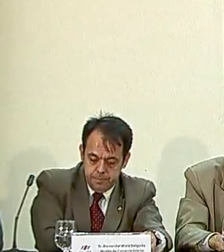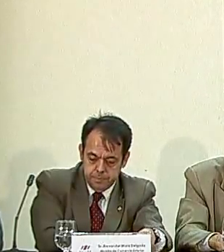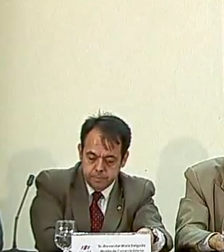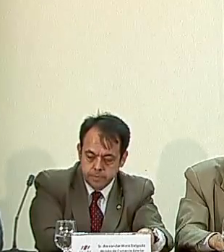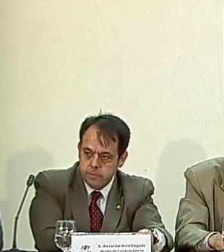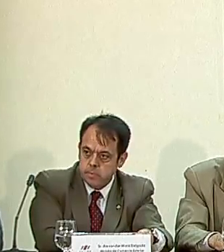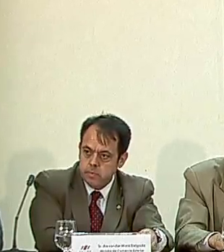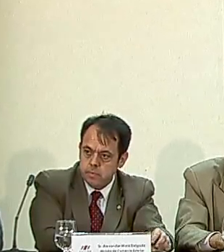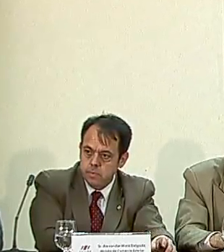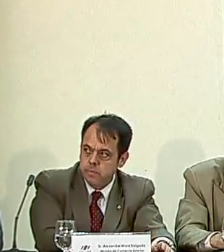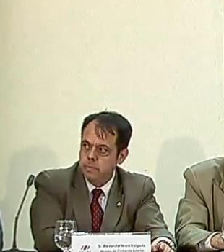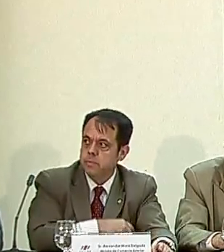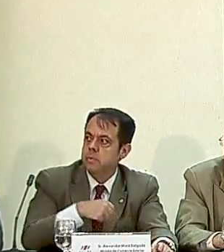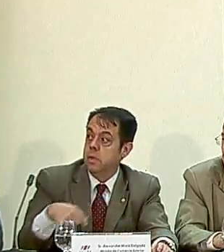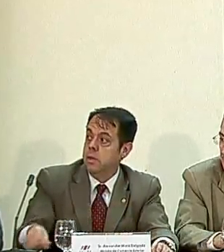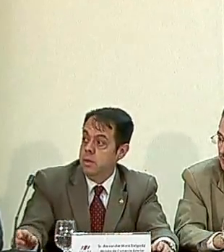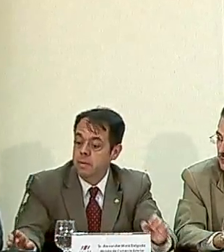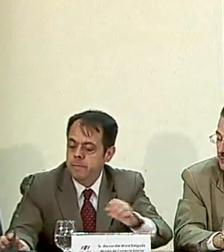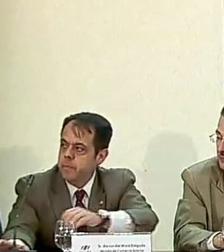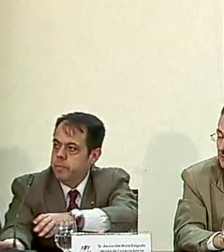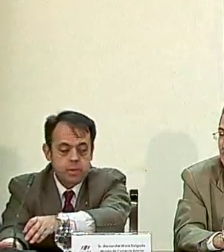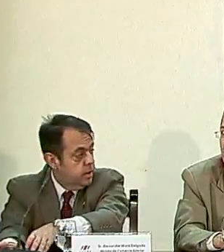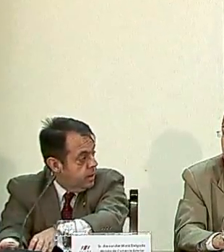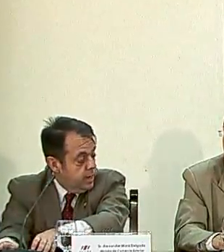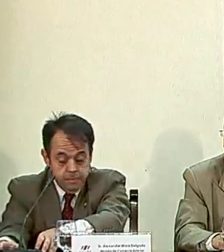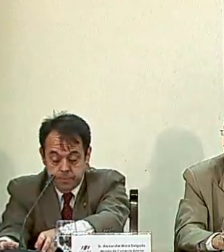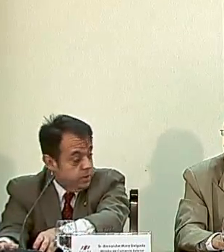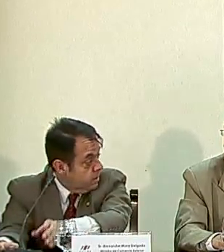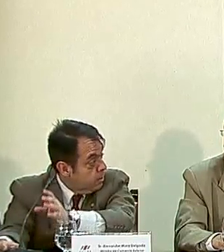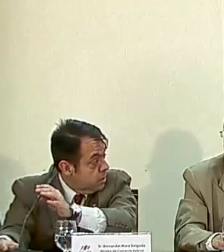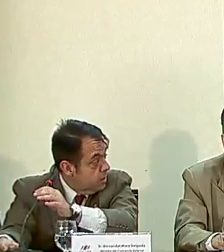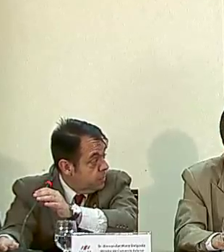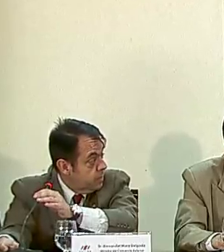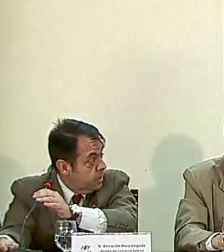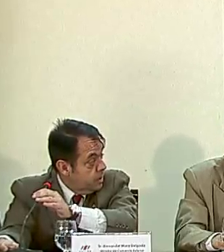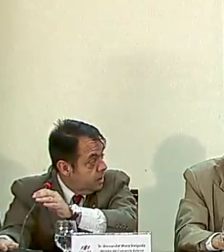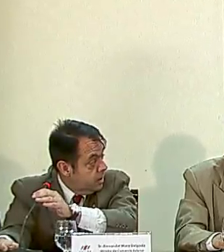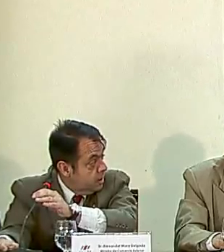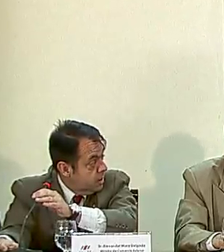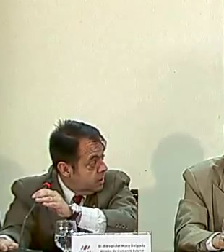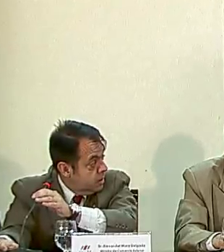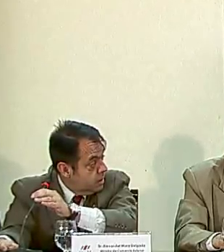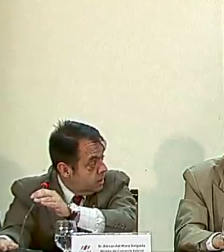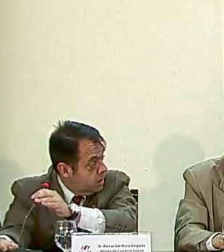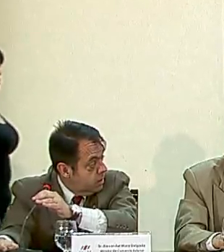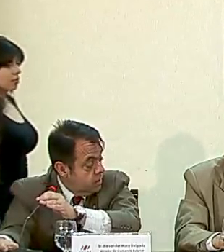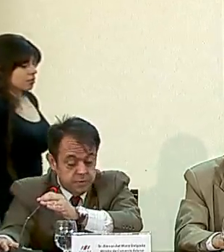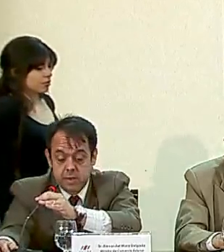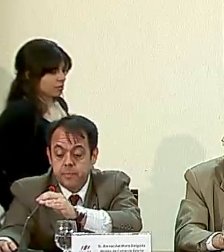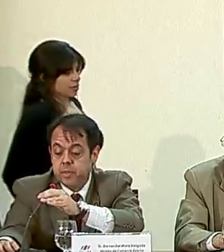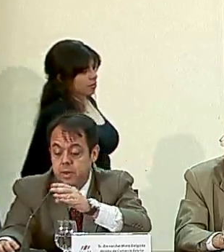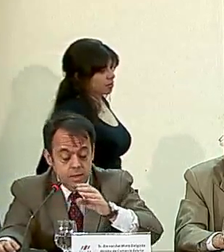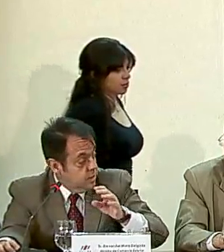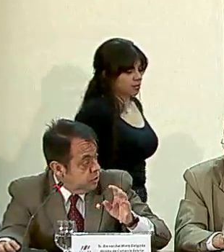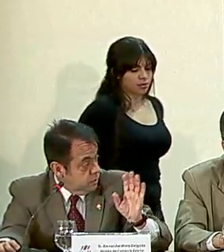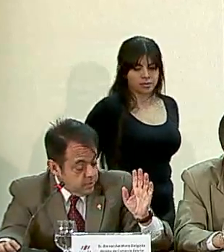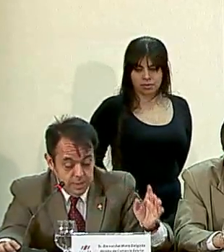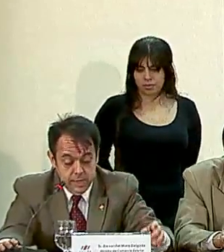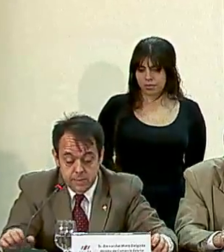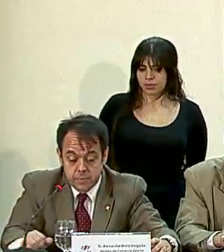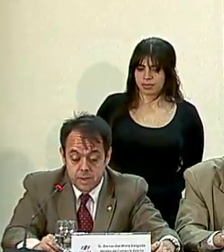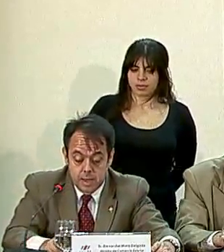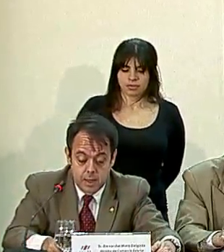Muchísimas gracias. Si gusta, ministro. Las acciones se tomaron. Uh-huh. Sí,